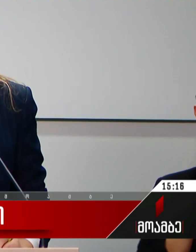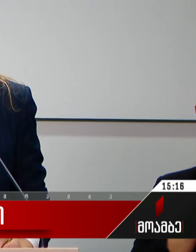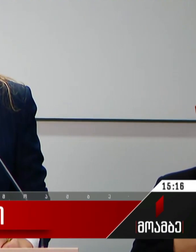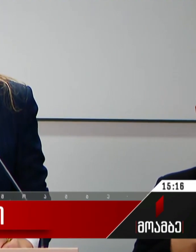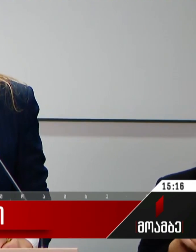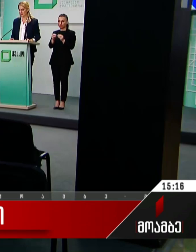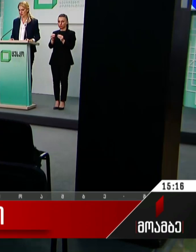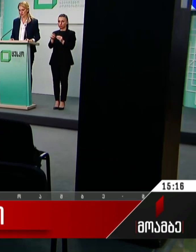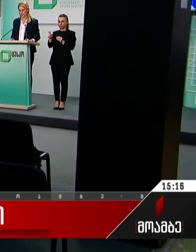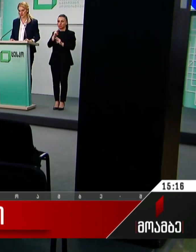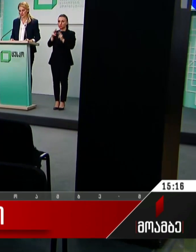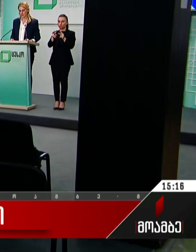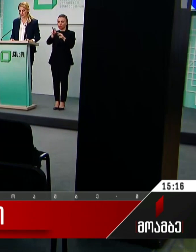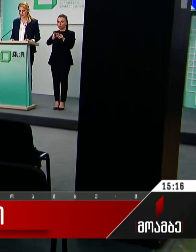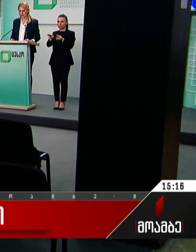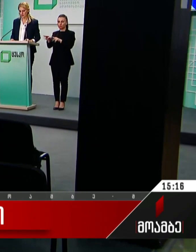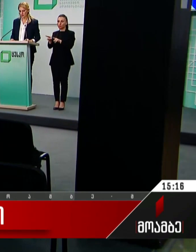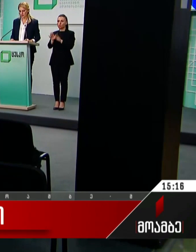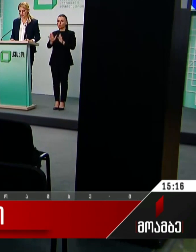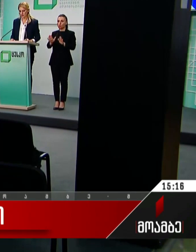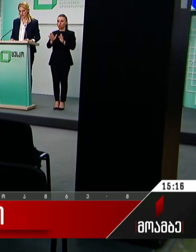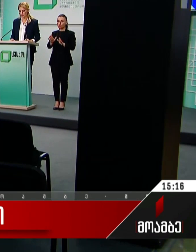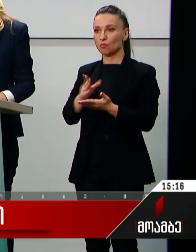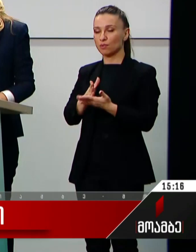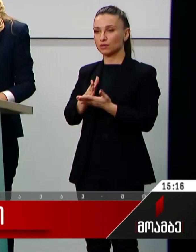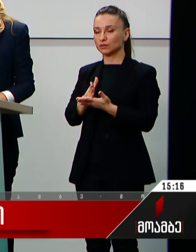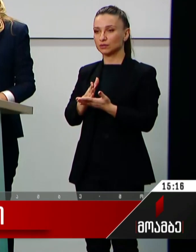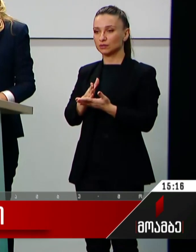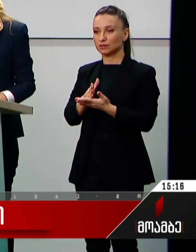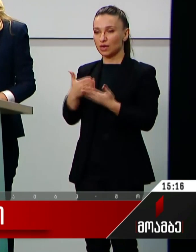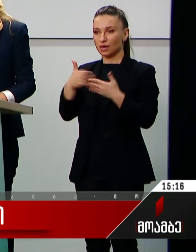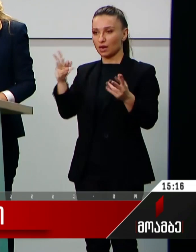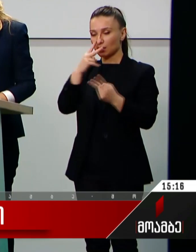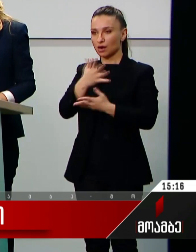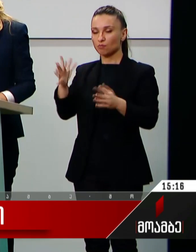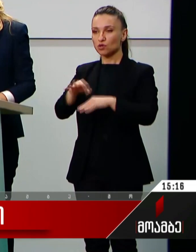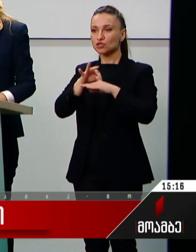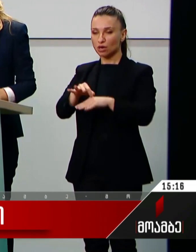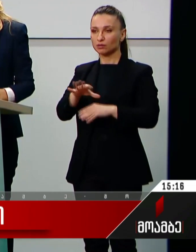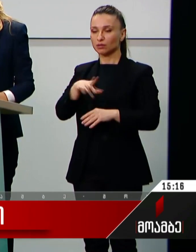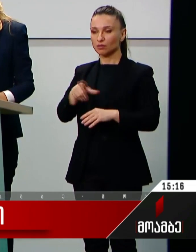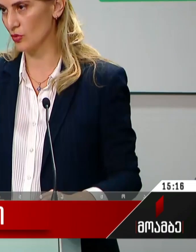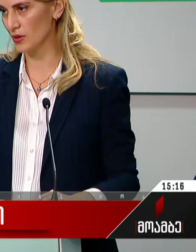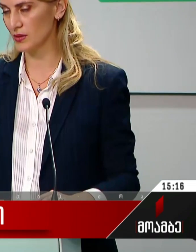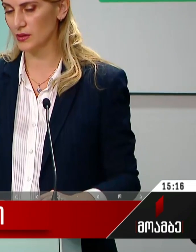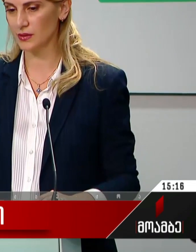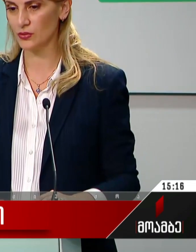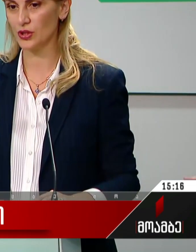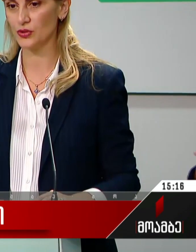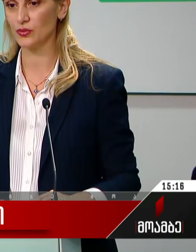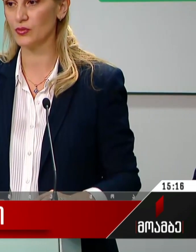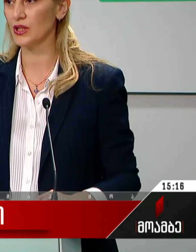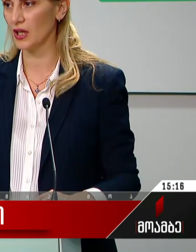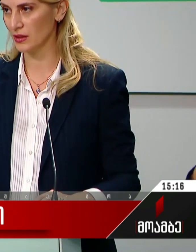საჩივრების რაოდენობის ხელოვნური ზრდით ზიანი მიადგეს საარჩევნო პროცესს. CESCO მოუწოდებს ყველა პოლიტიკურ სუბიექტს, რომ პასუხისმგებლობით